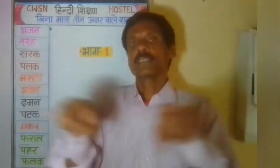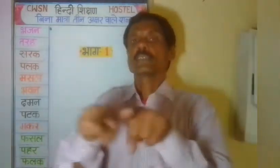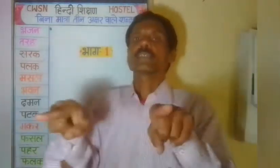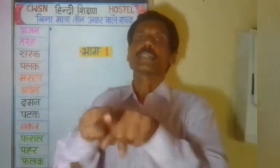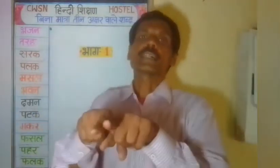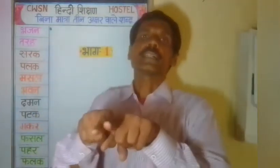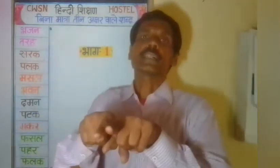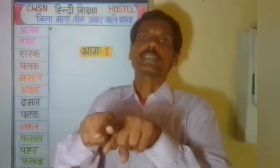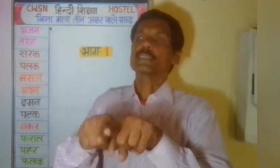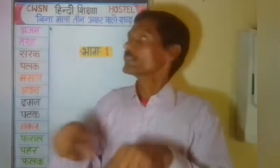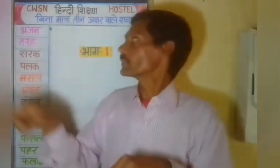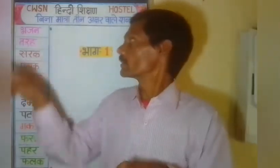तरह,